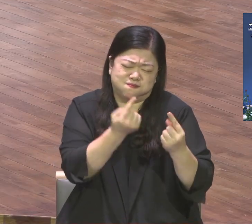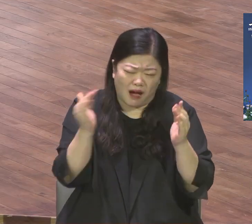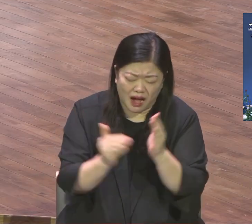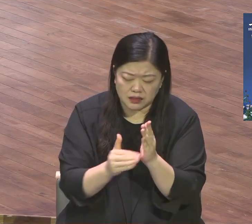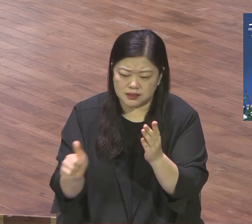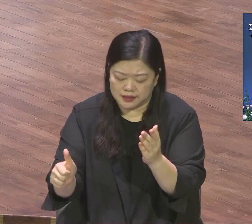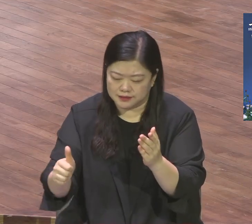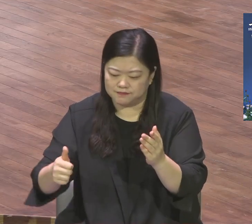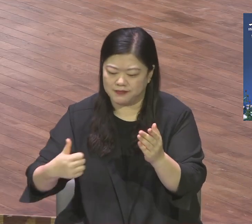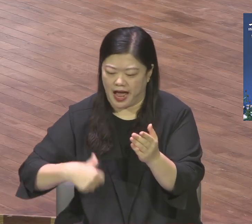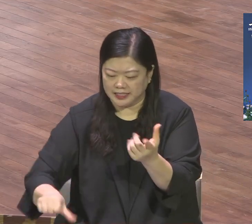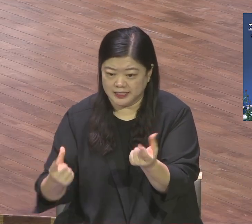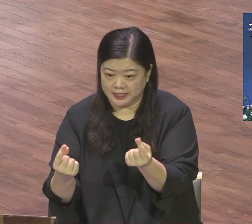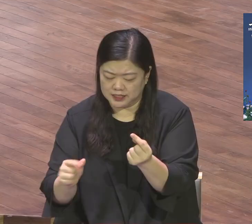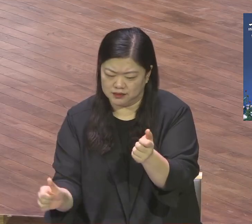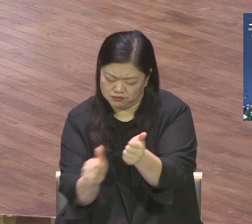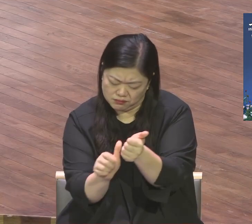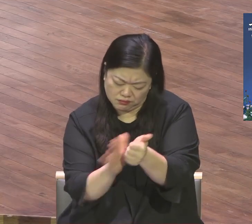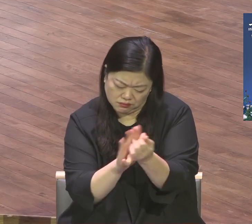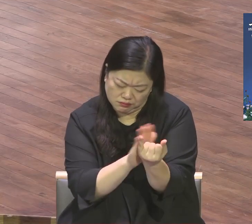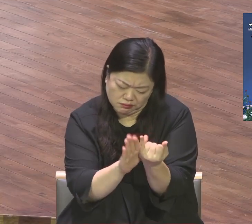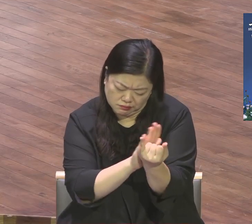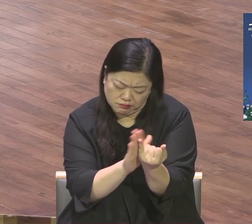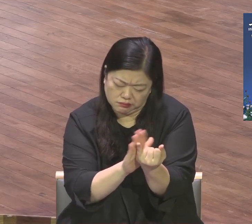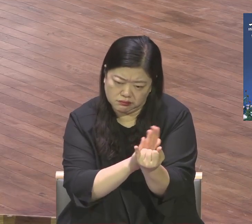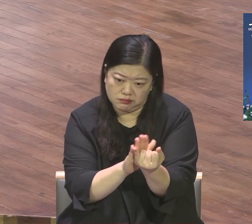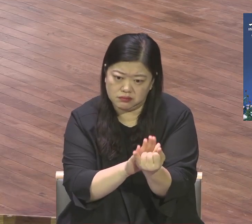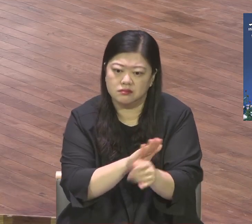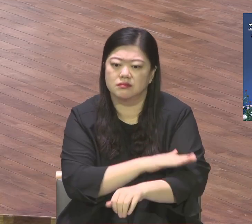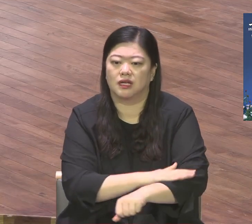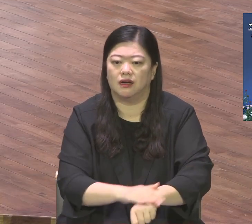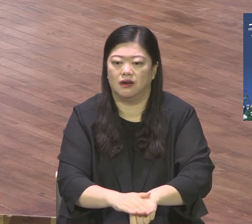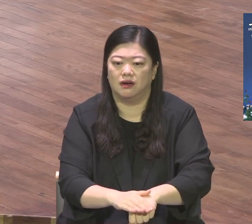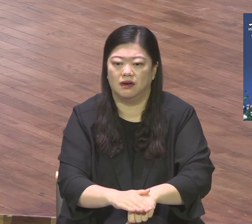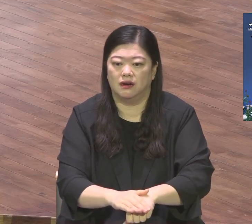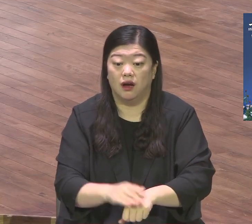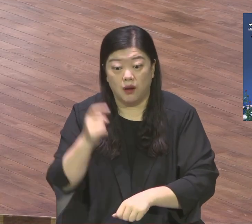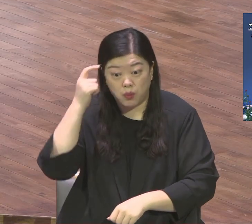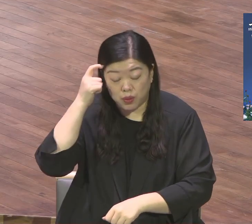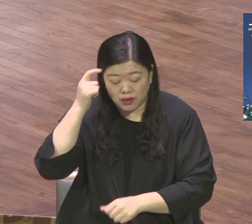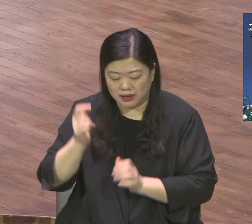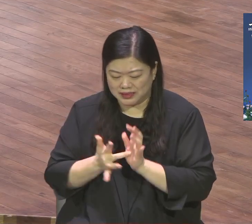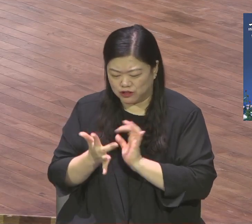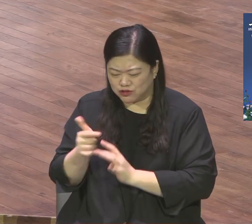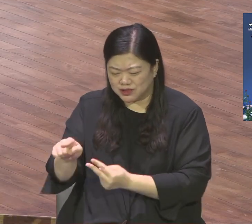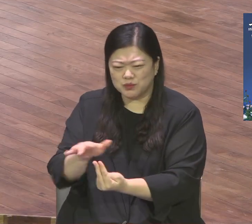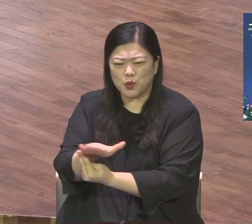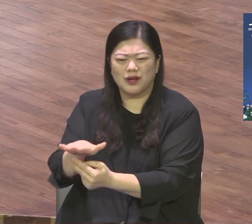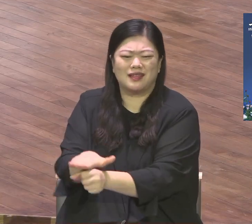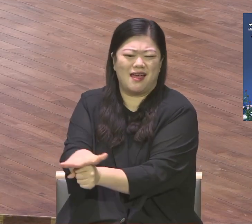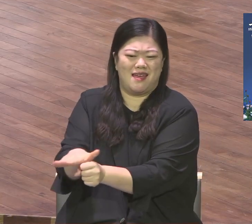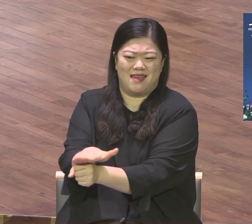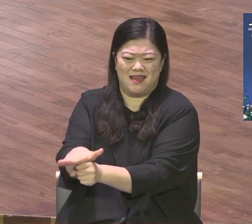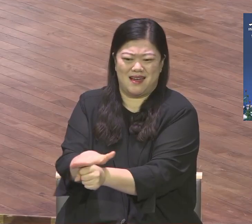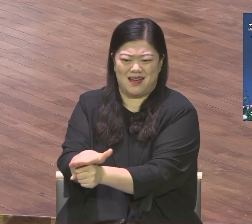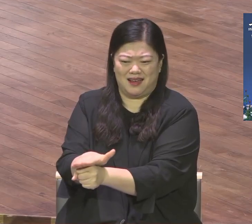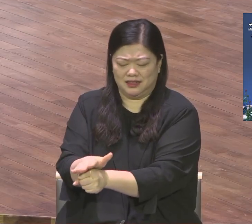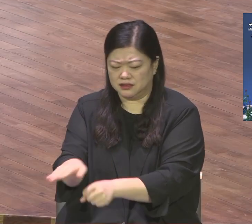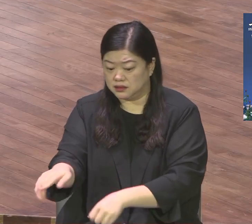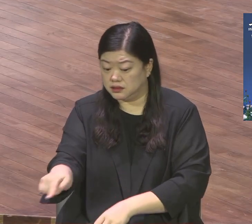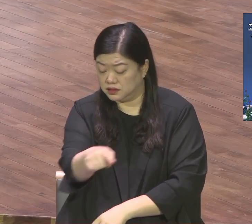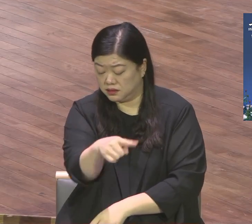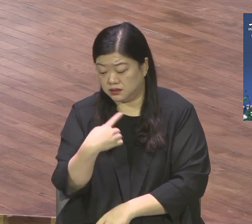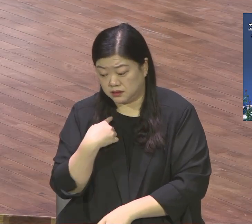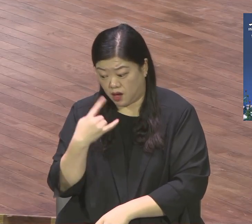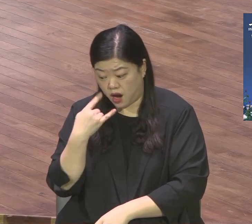그 정도로 그렇게 예수님이 마리아 이 요한을 그렇게 신뢰하고 사랑을 베풀었습니다.